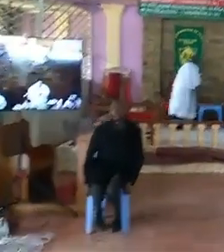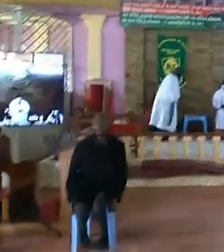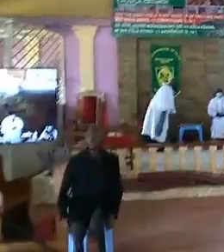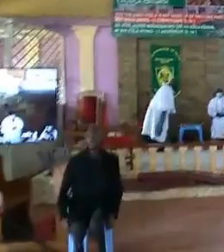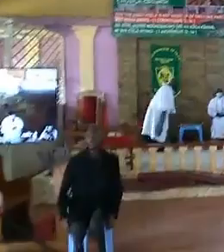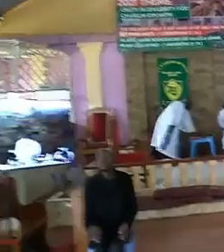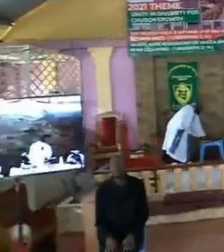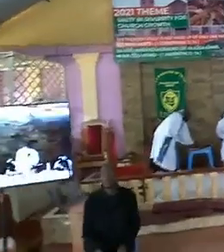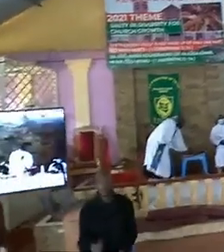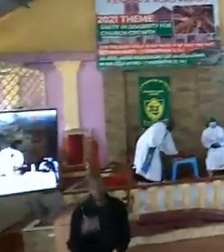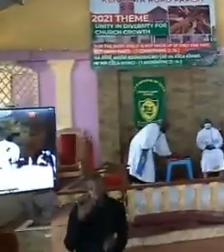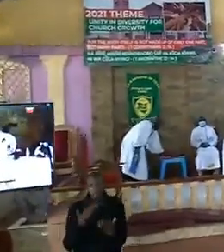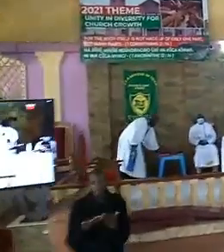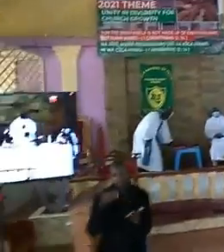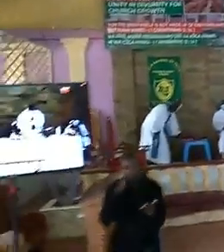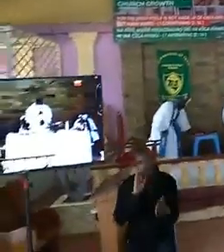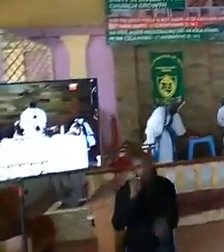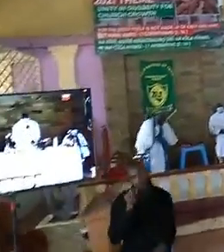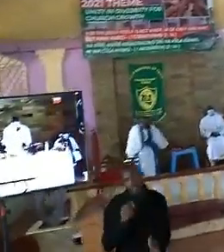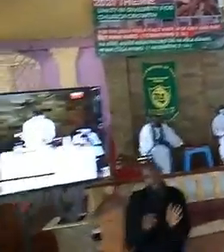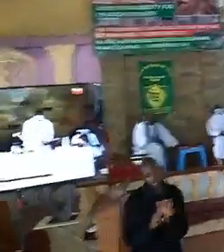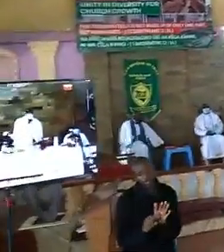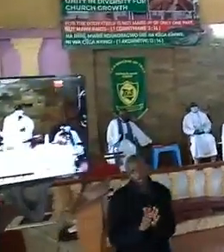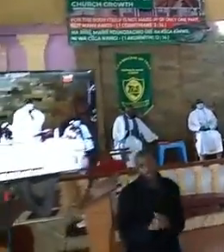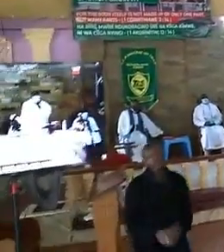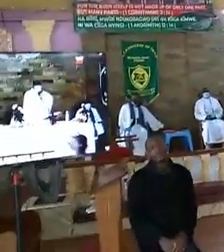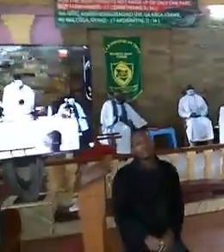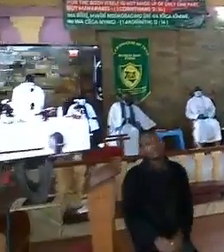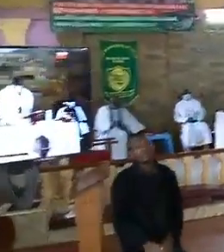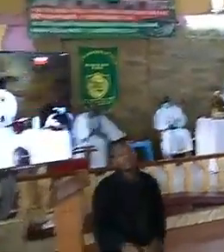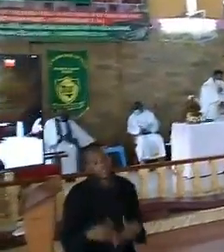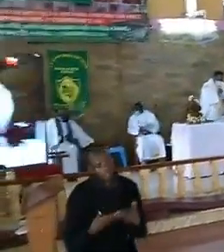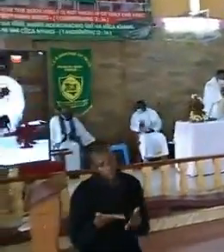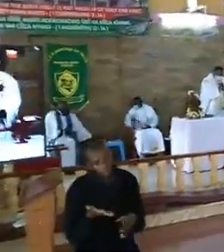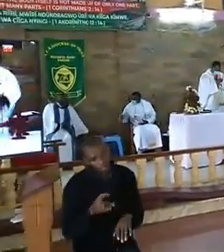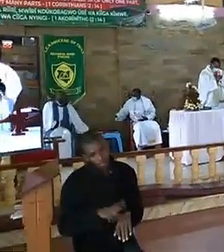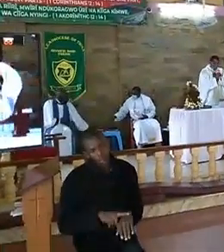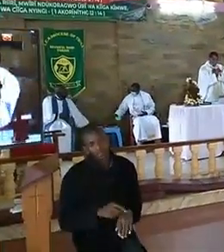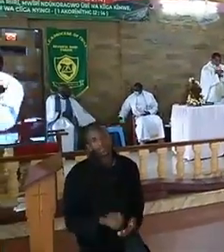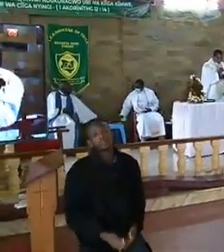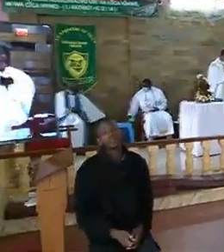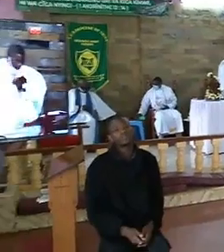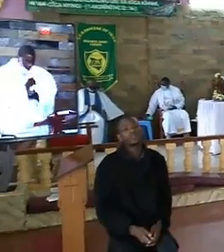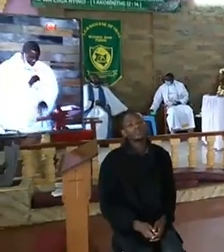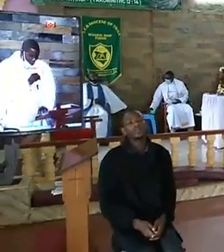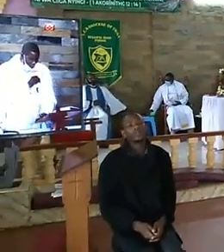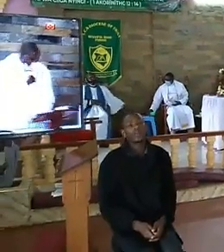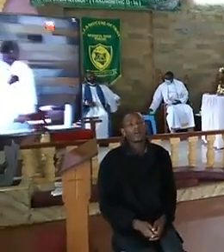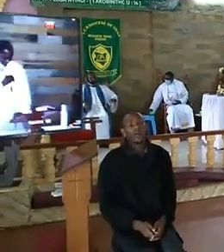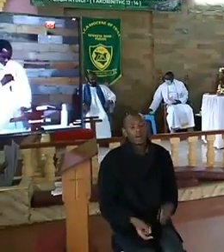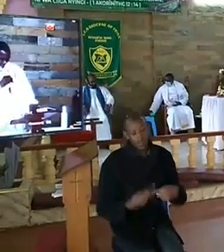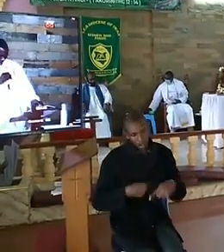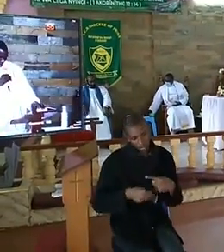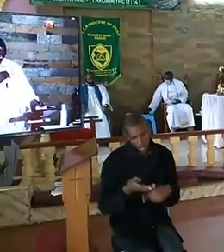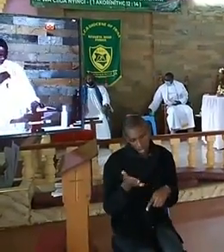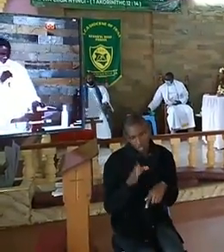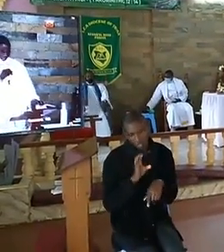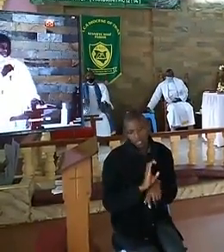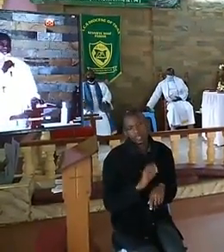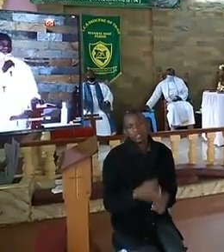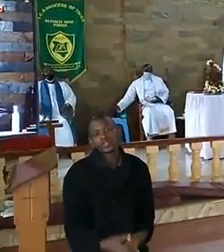nĩtũkwenda gũcokeria mwathani ngatho mũno mũno once again nĩgũtũhe mweke na kĩhoto gĩa gũka